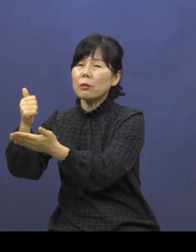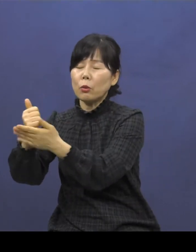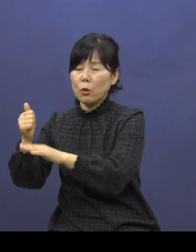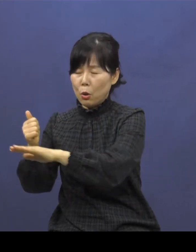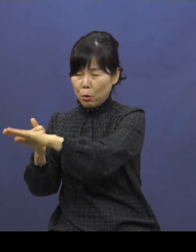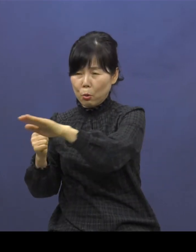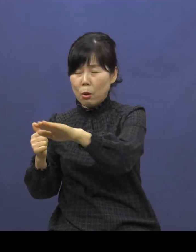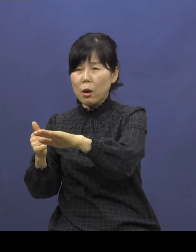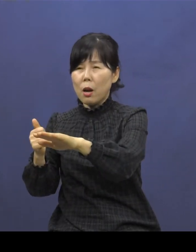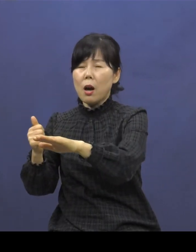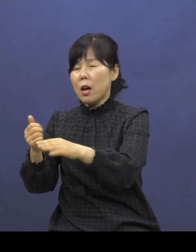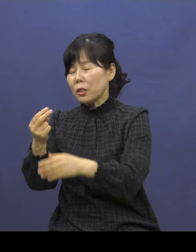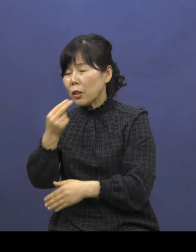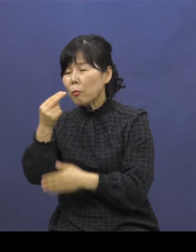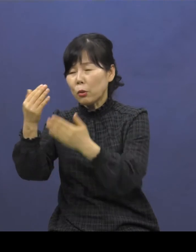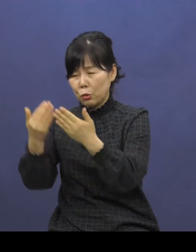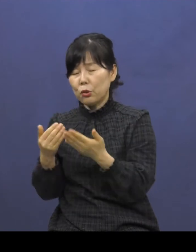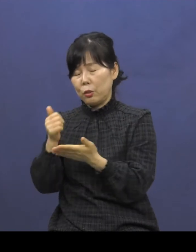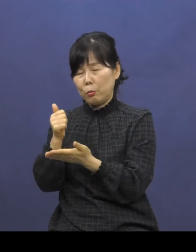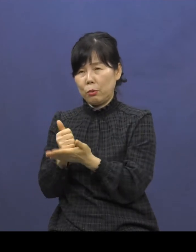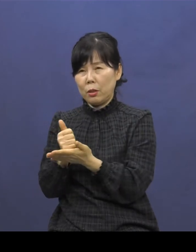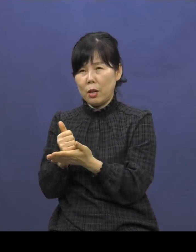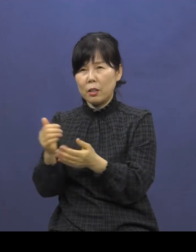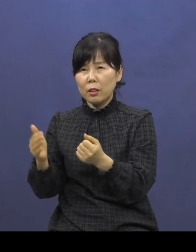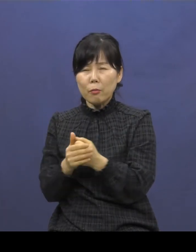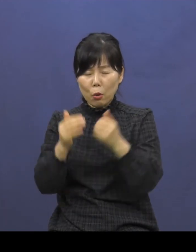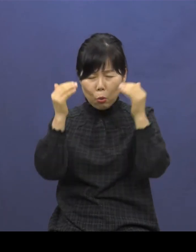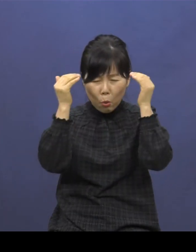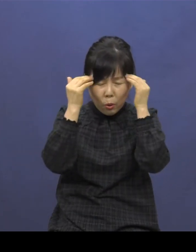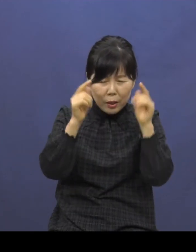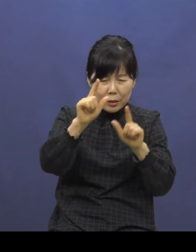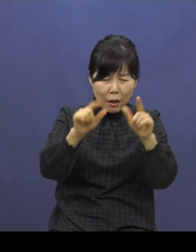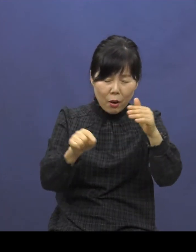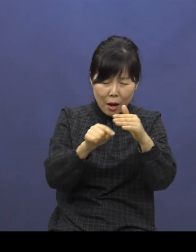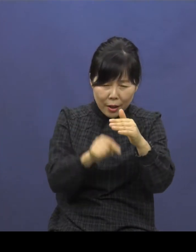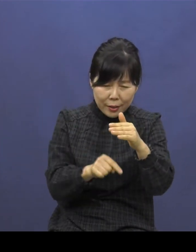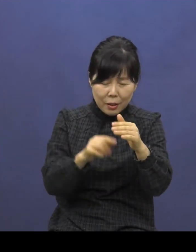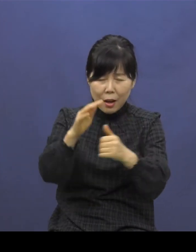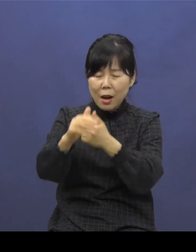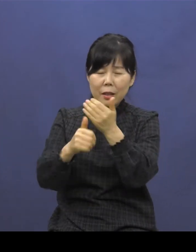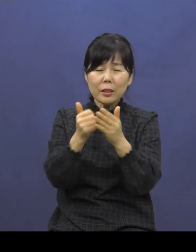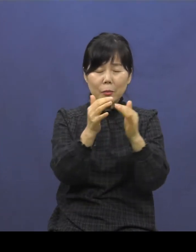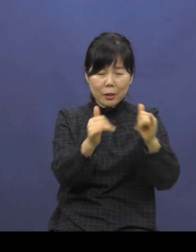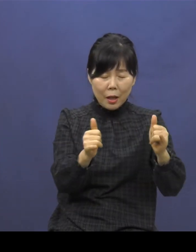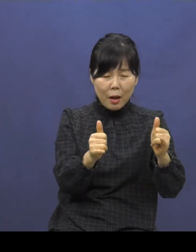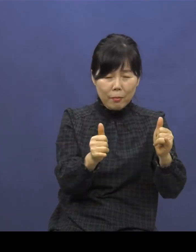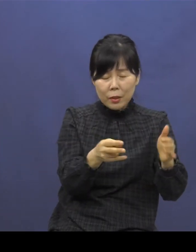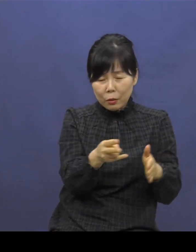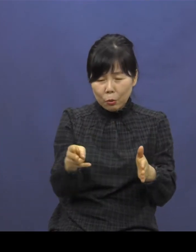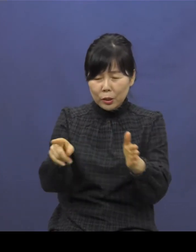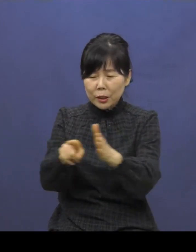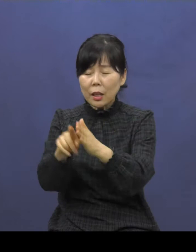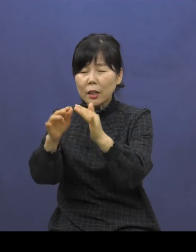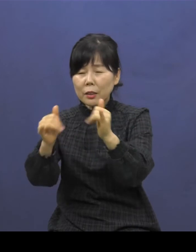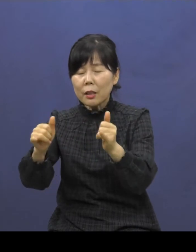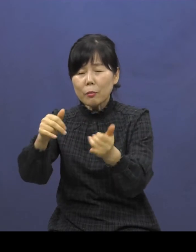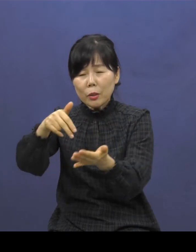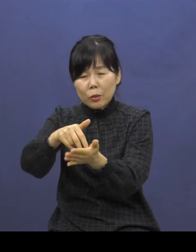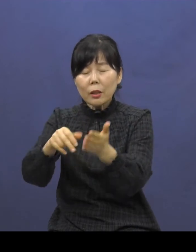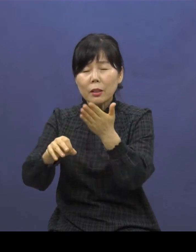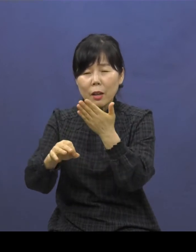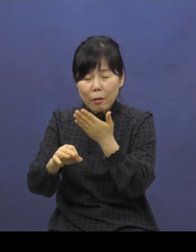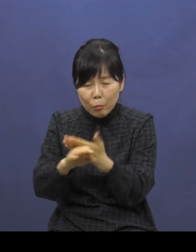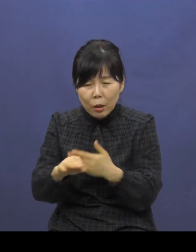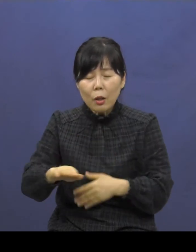분이시다. 그렇기 때문에 이런 고난 가운데서, 이 고난의 상황 속에서 우리가 하나님의 사람, 신앙이라고 한다면 어떻게